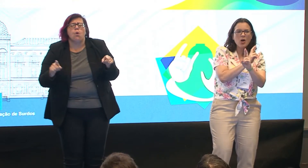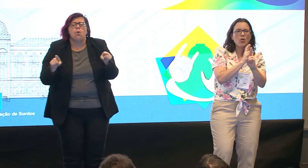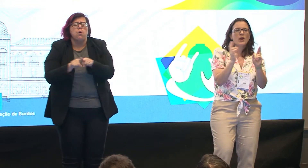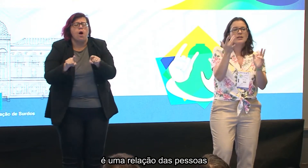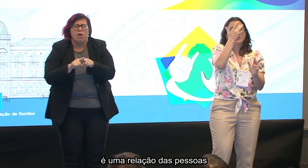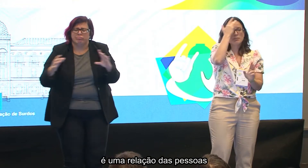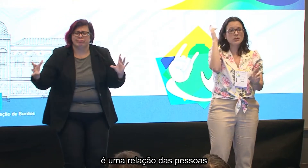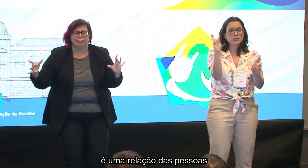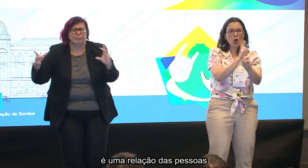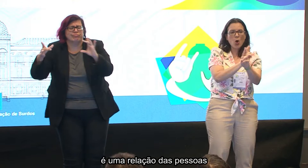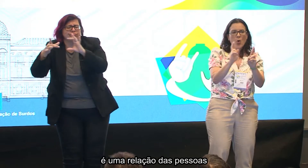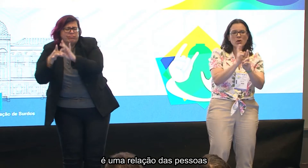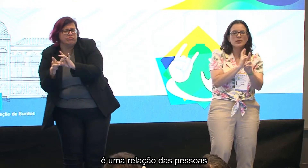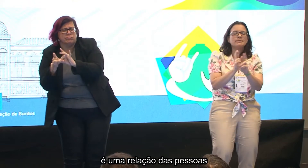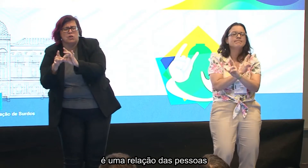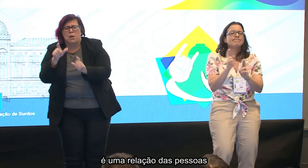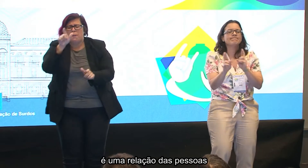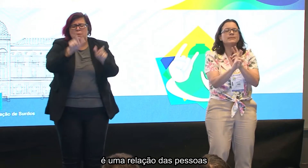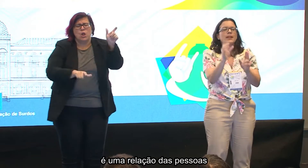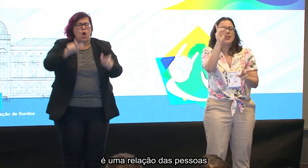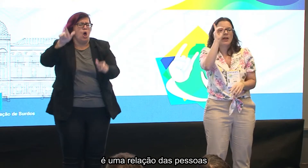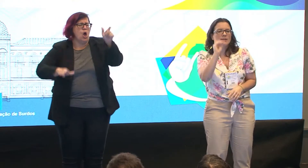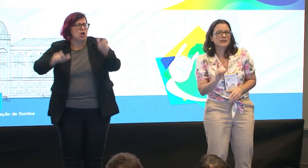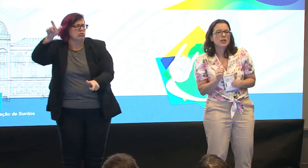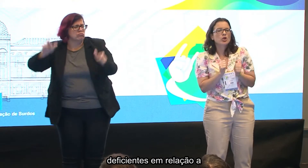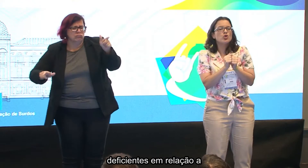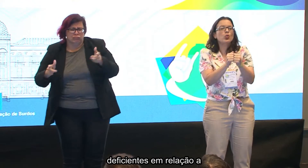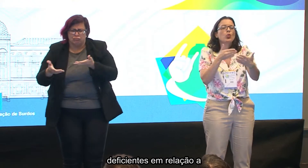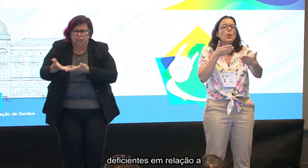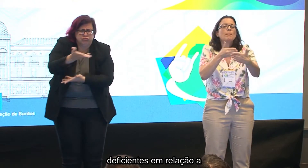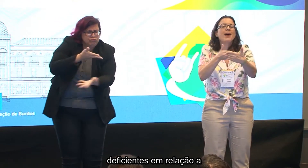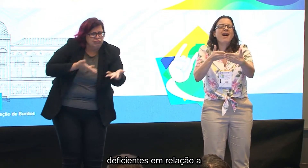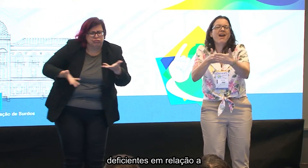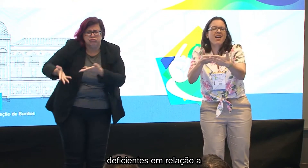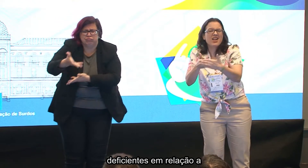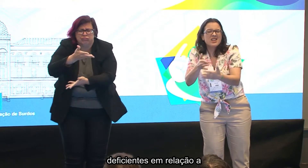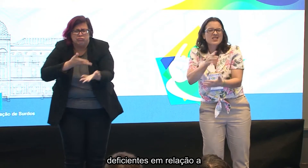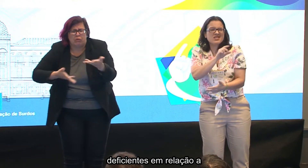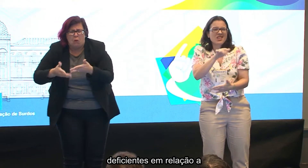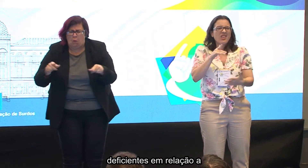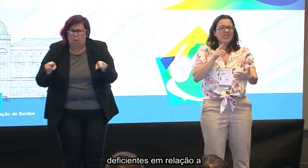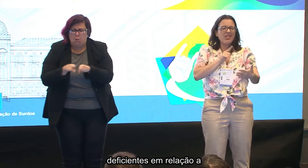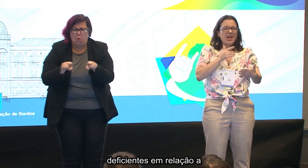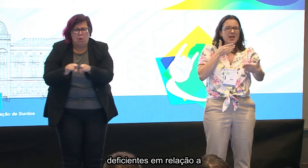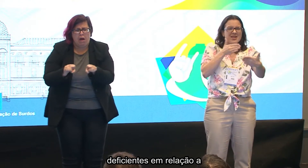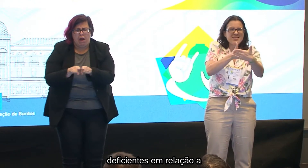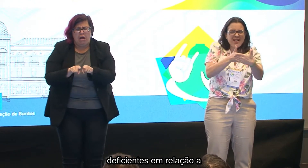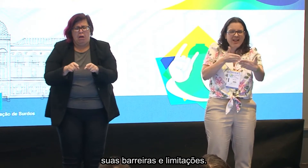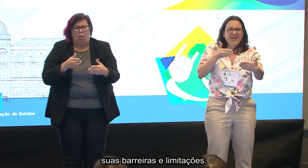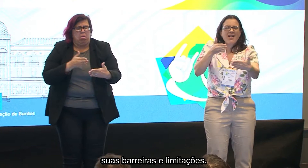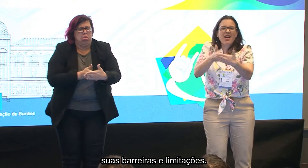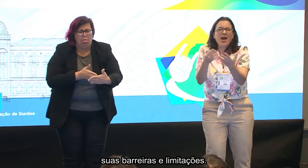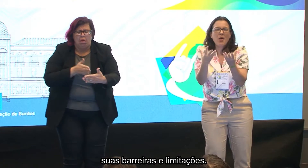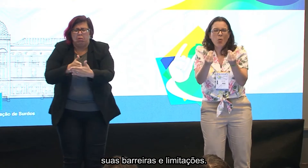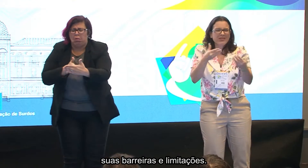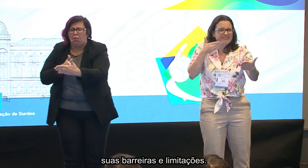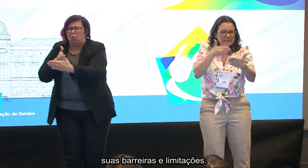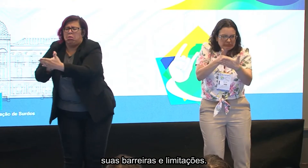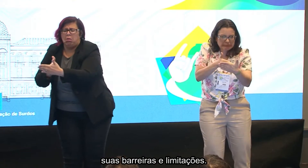E é uma relação das pessoas deficientes em relação às suas barreiras e